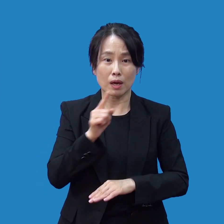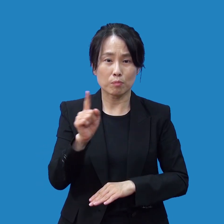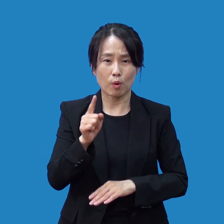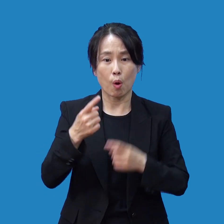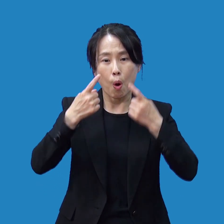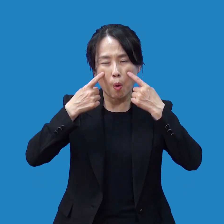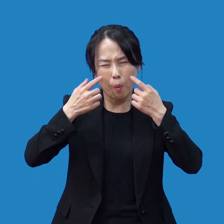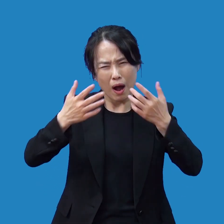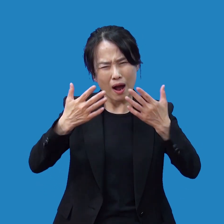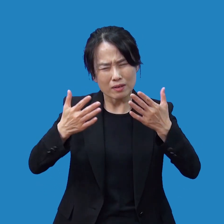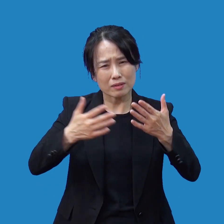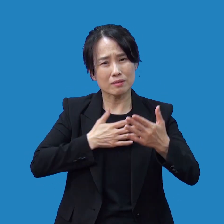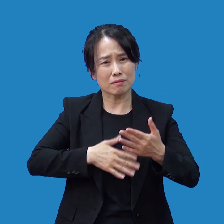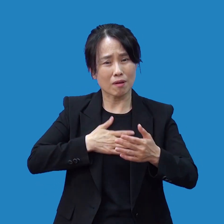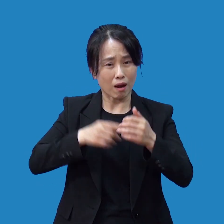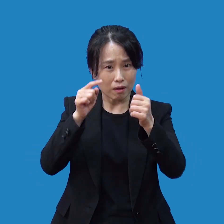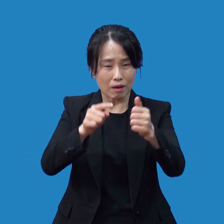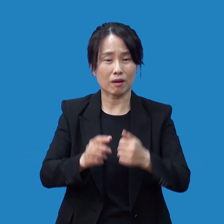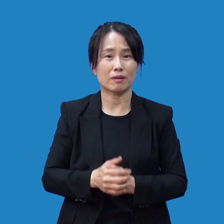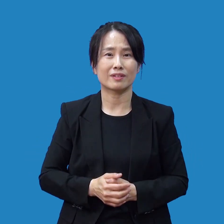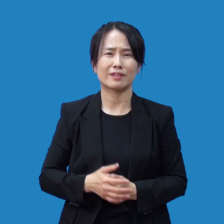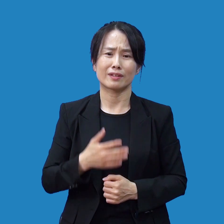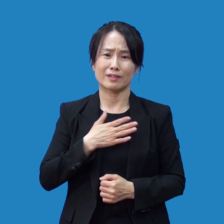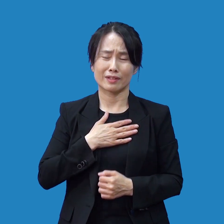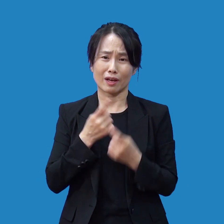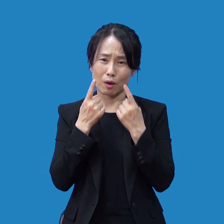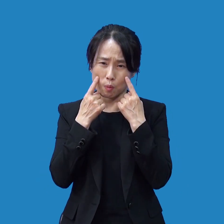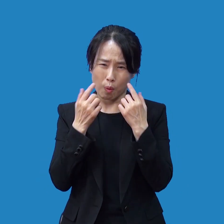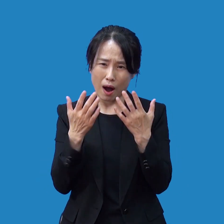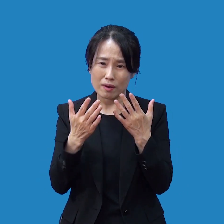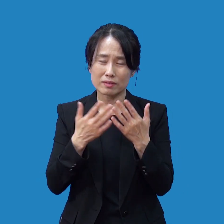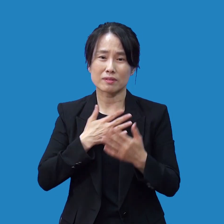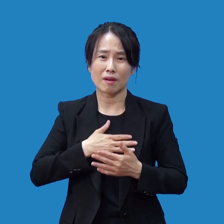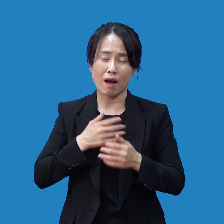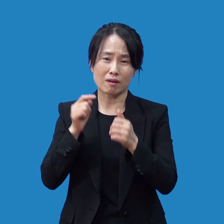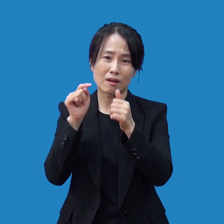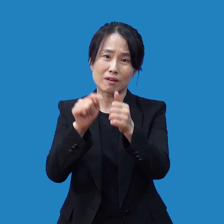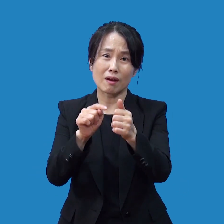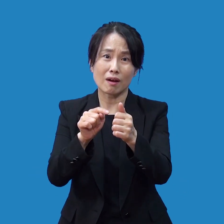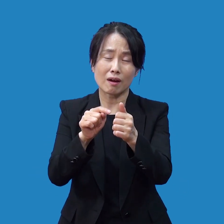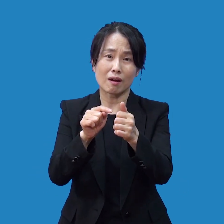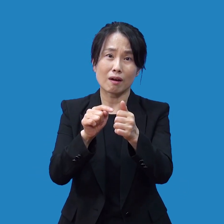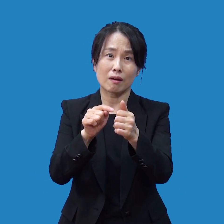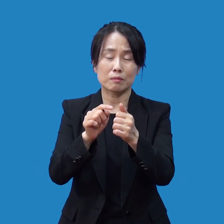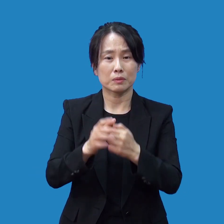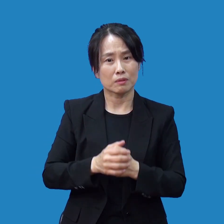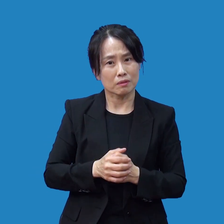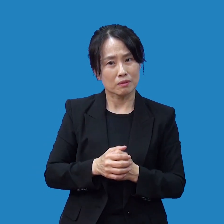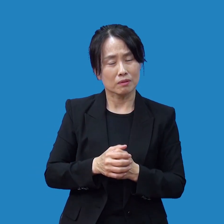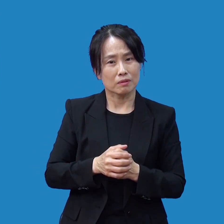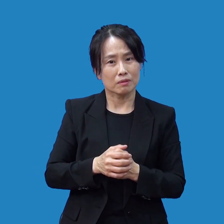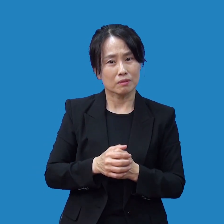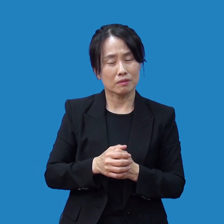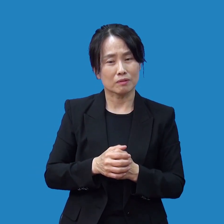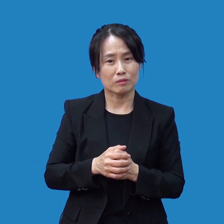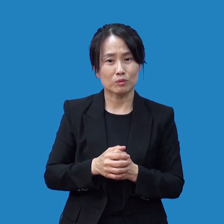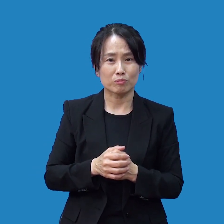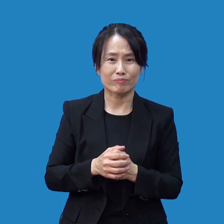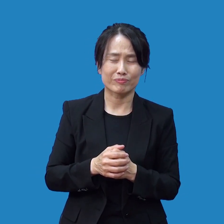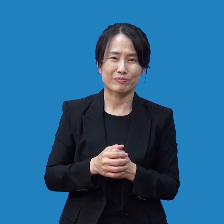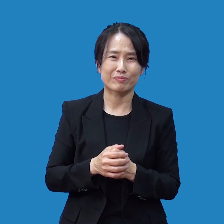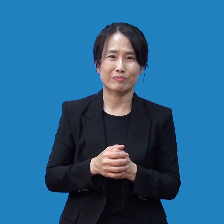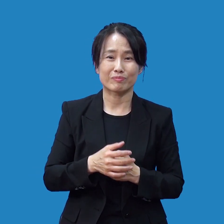했는데, 여러분들 제가 확실히 알지니 그렇게 말하려니까 확실히 안 한데 확실히 그러니까